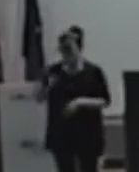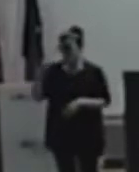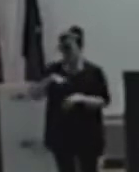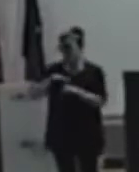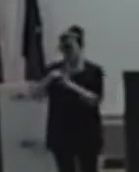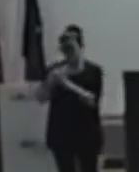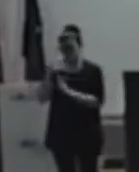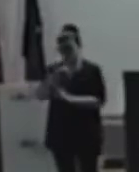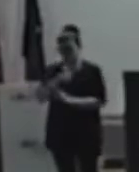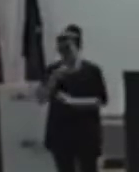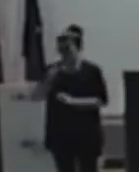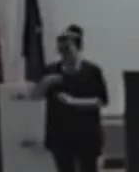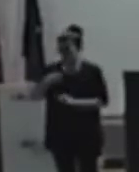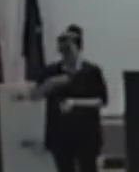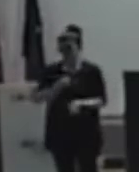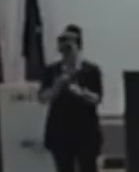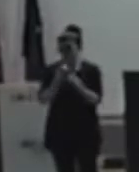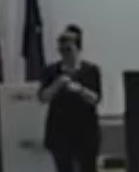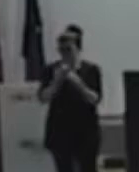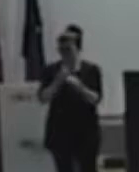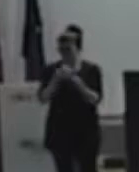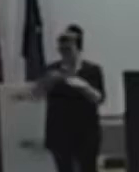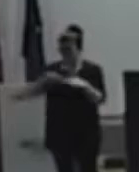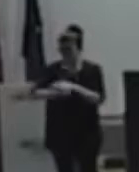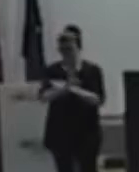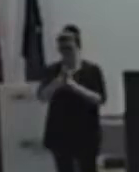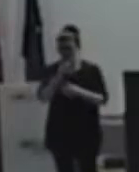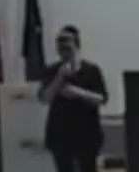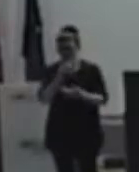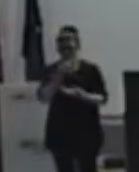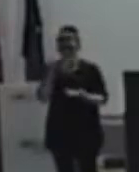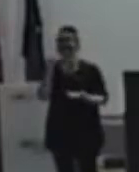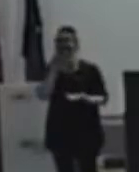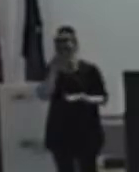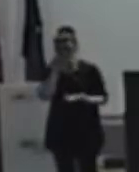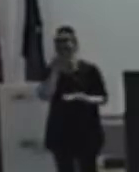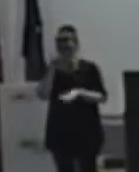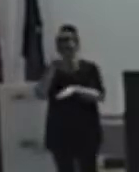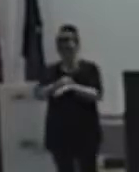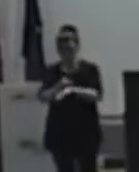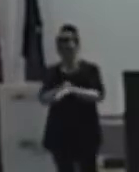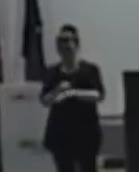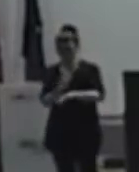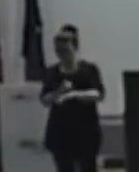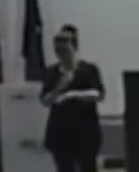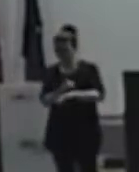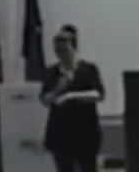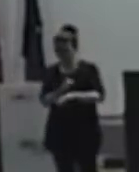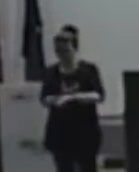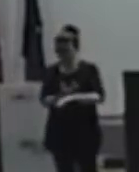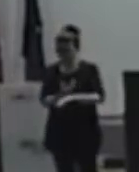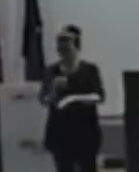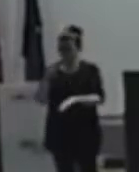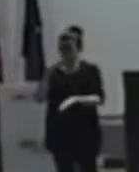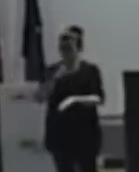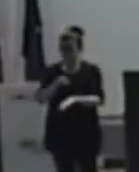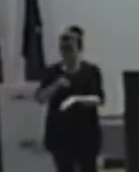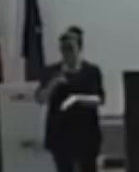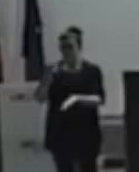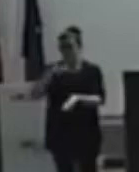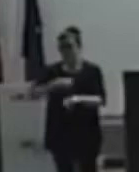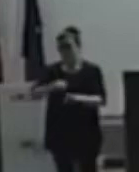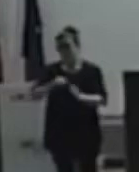posibilidad de poder tener la información tan accesible en el móvil, en el reloj, precisamente puede ser